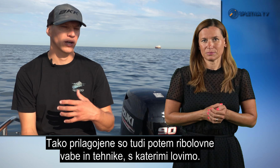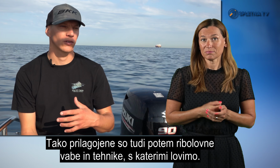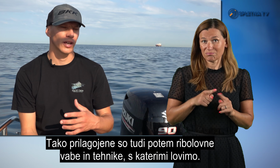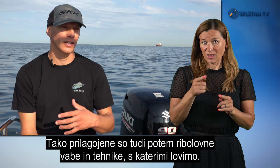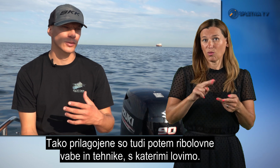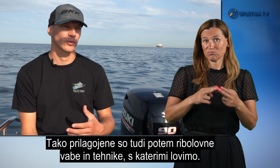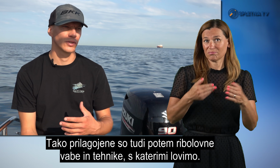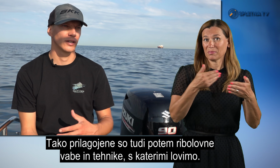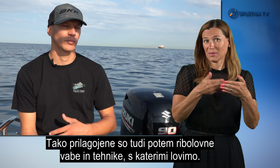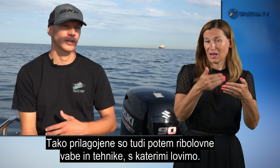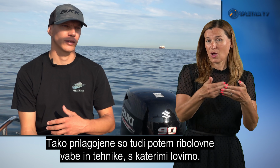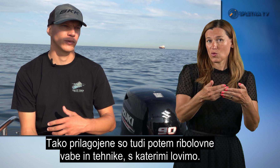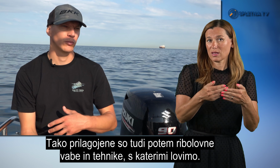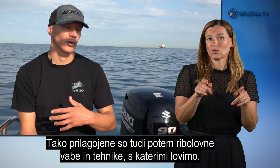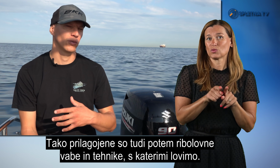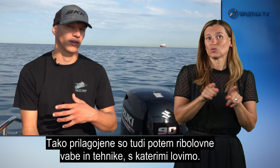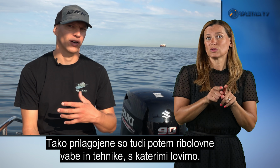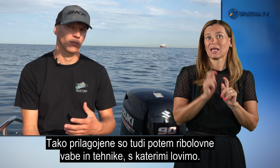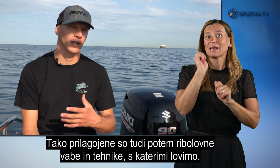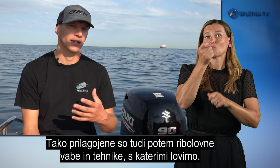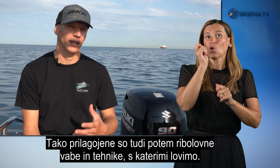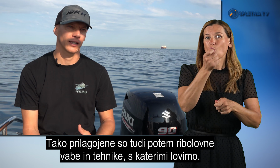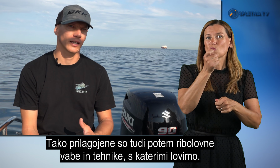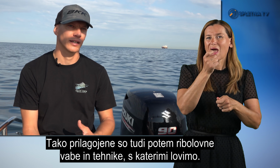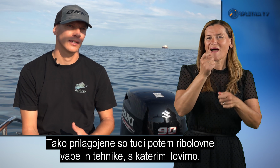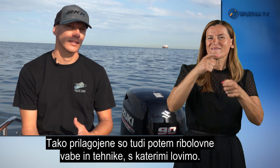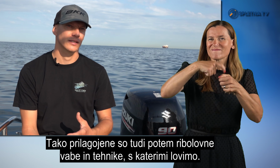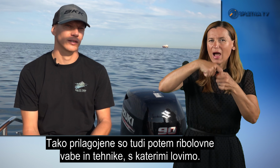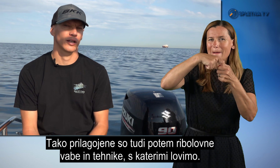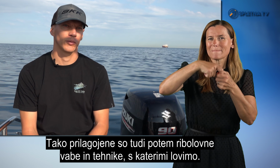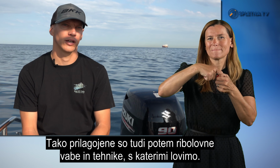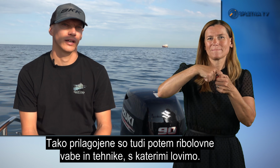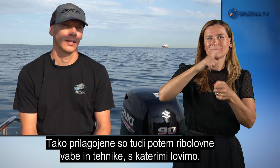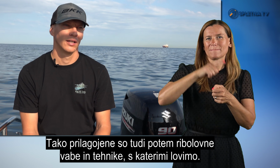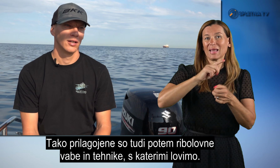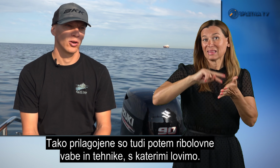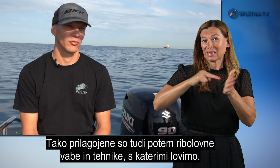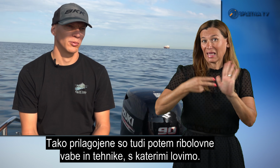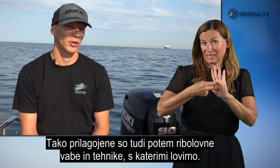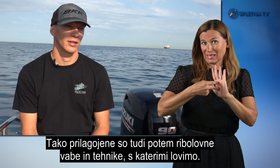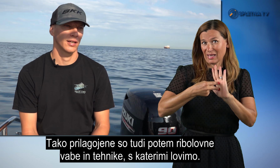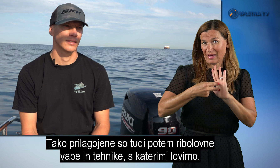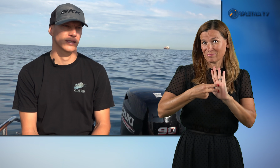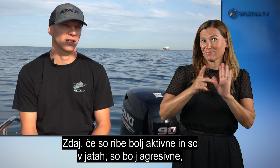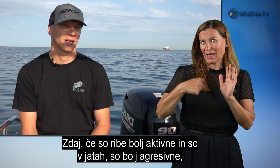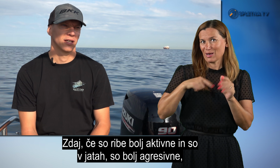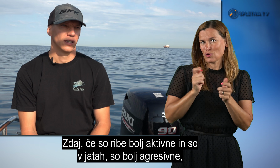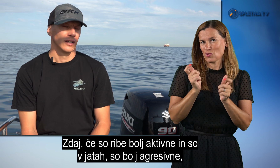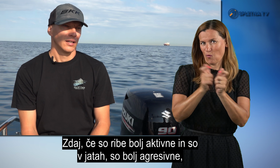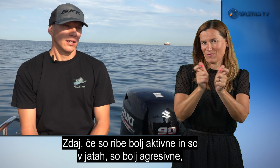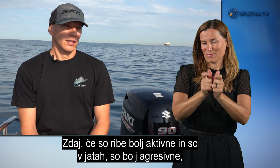Tako prilagojene so tudi potem ribolovne vabe in tehnike, s katerimi lovimo, ne.